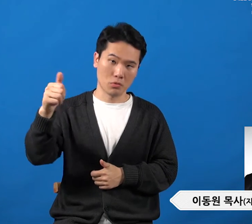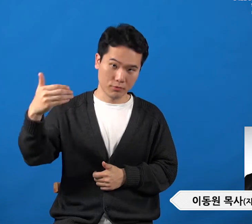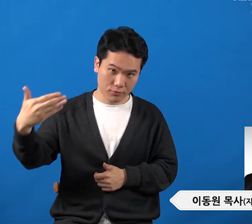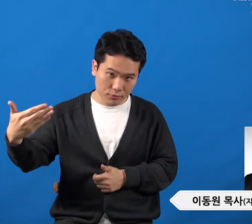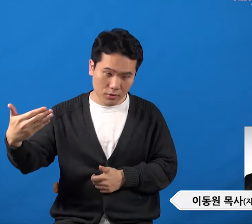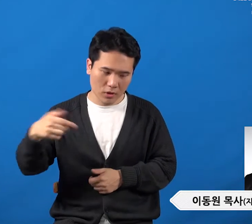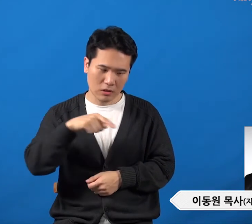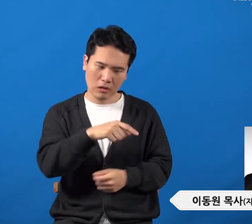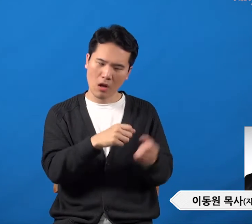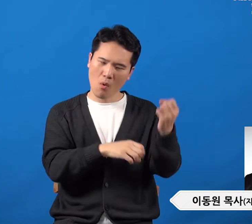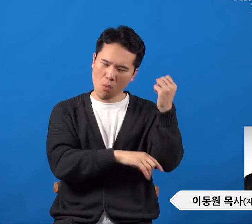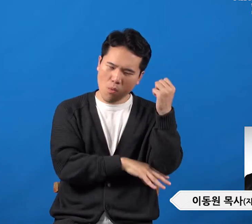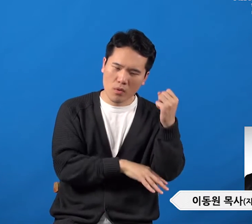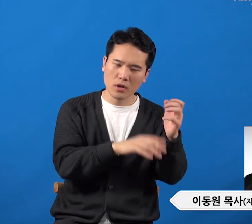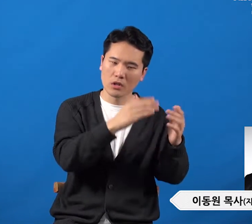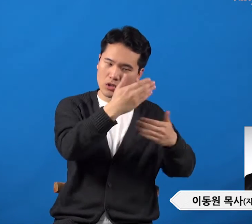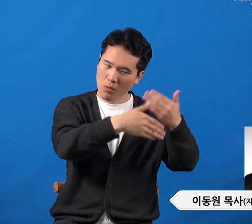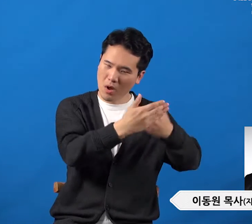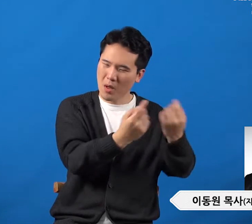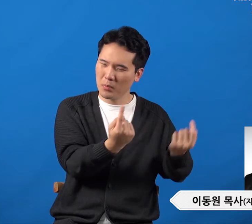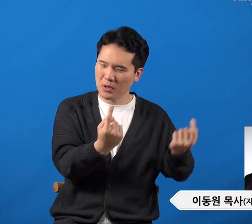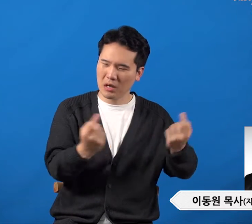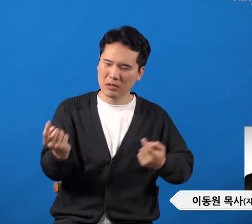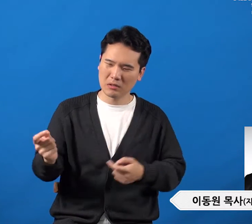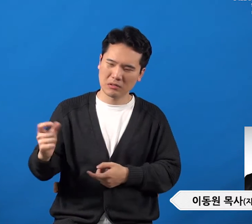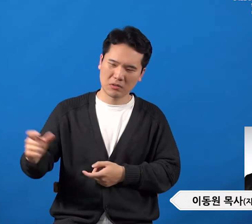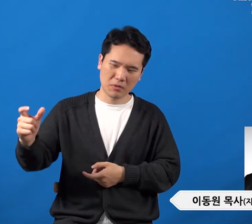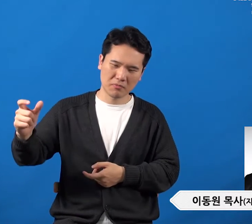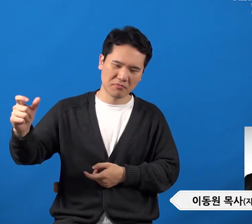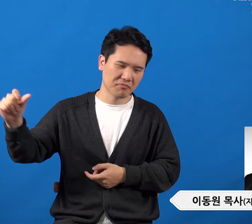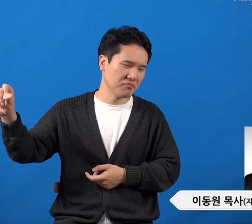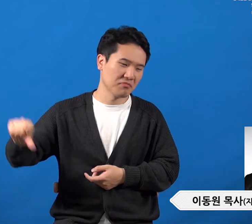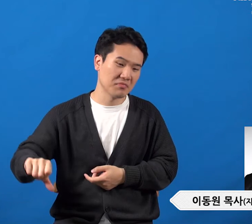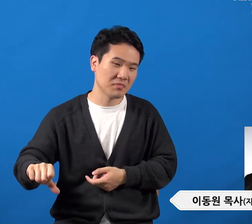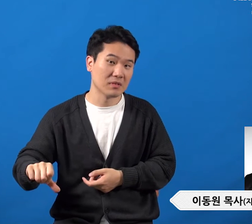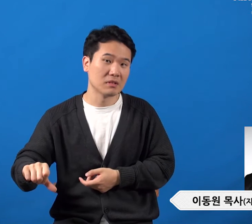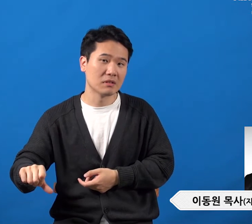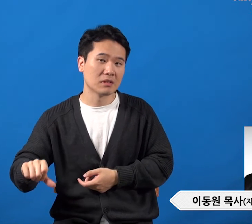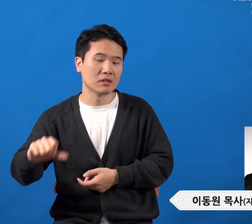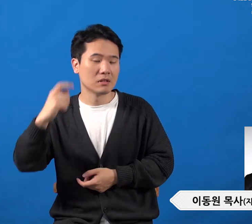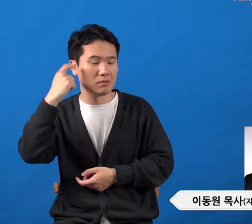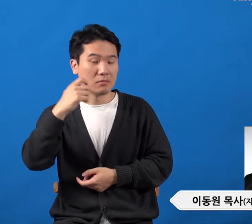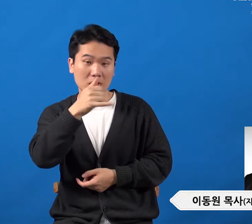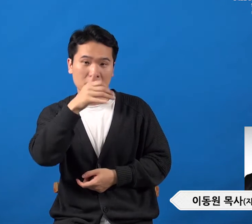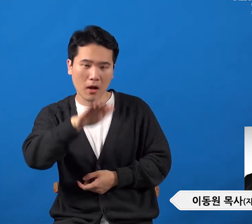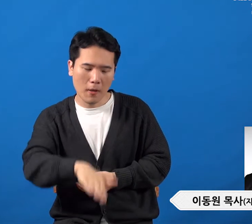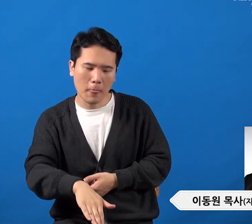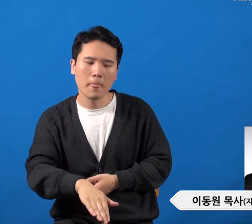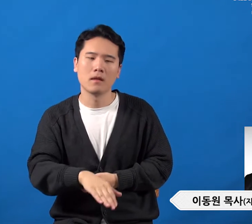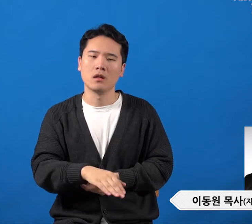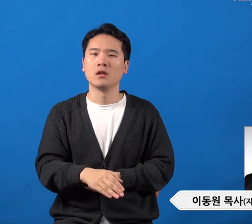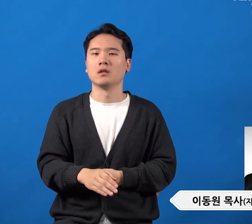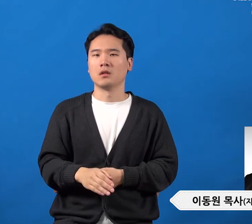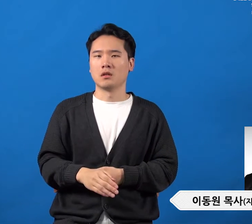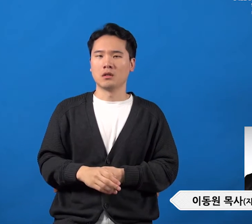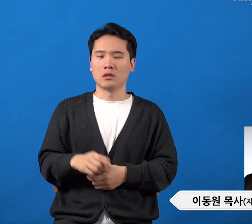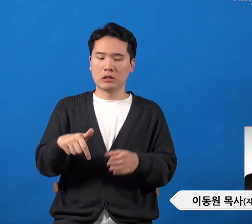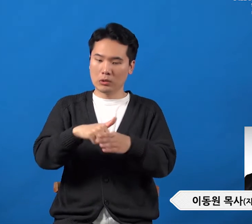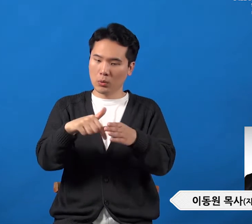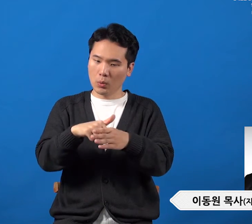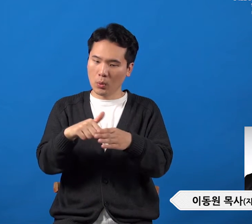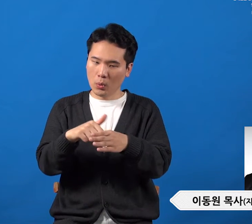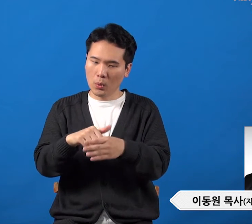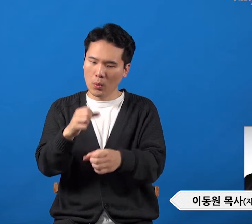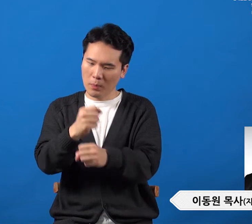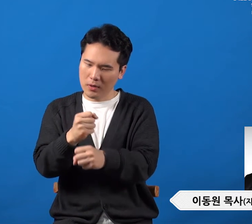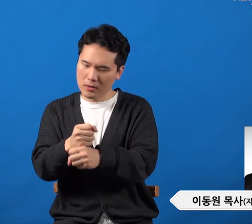1959년에 오리지널 영화에는 미치지 못한다는 평을 받았지만 원작에 대한 충실성 그리고 기독교